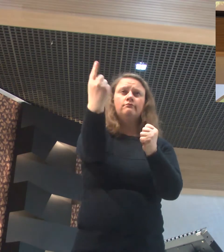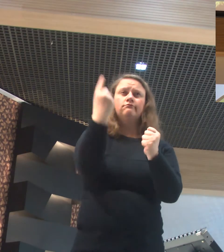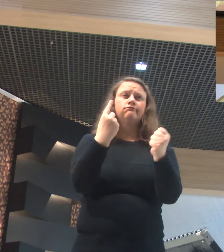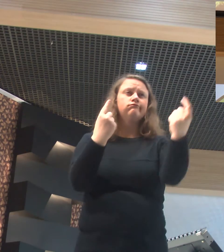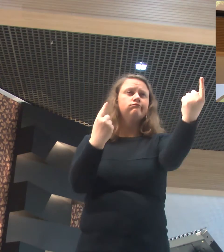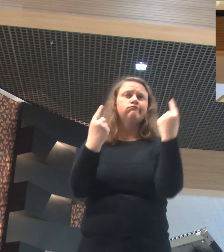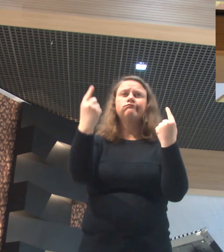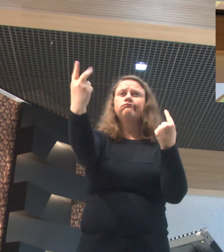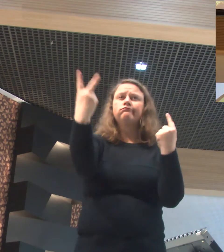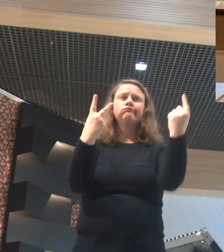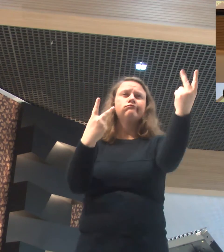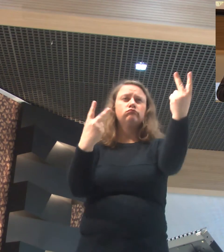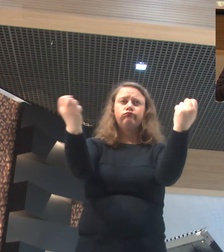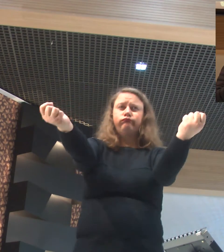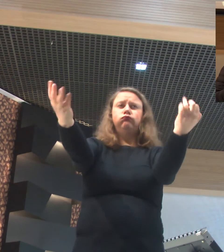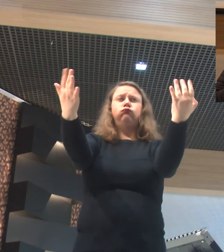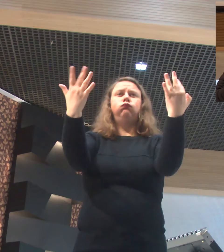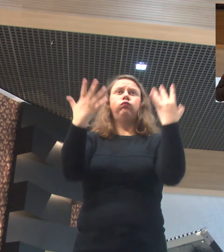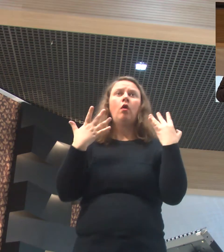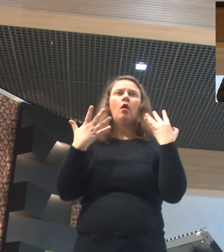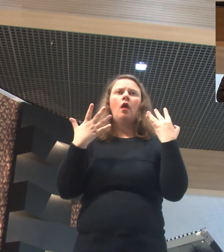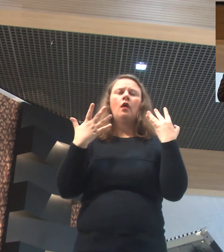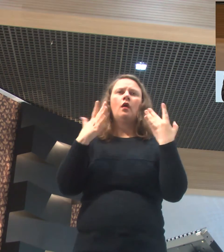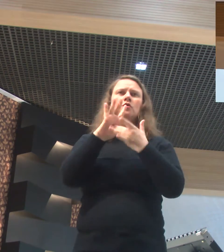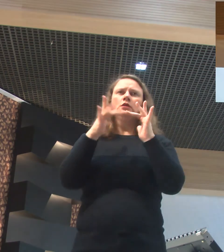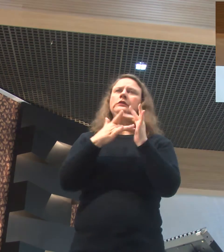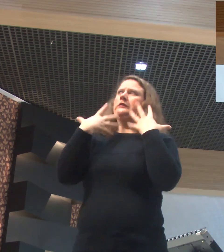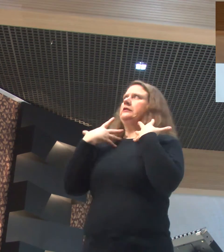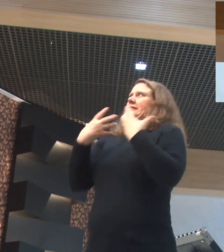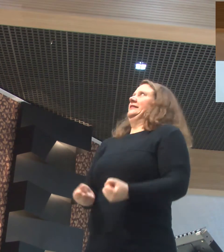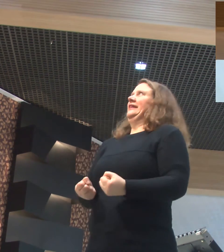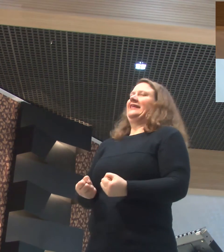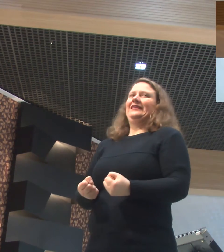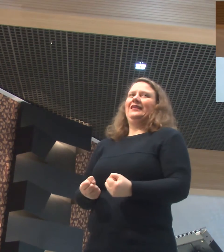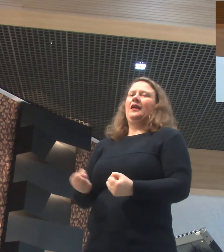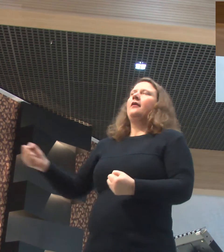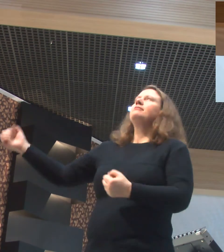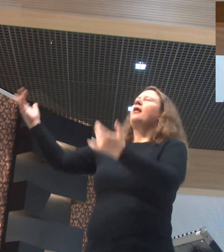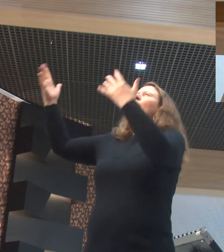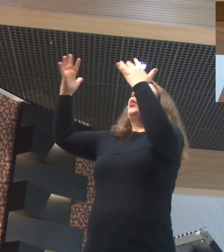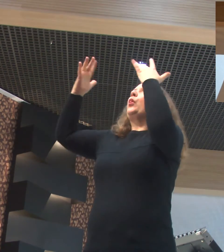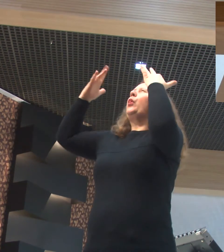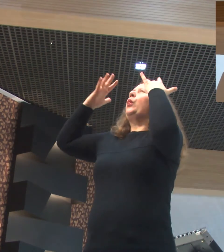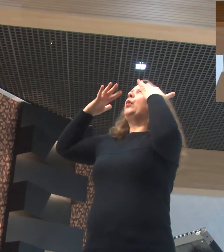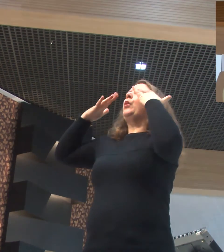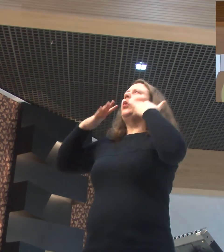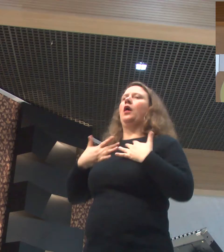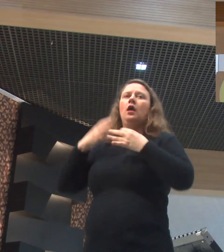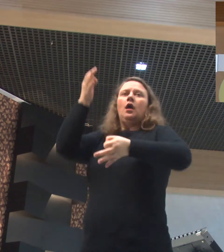Cristo, que nele crê, é coberto por essa justiça de Jesus. A